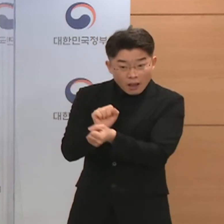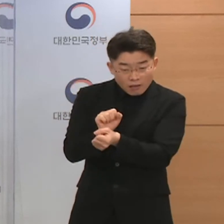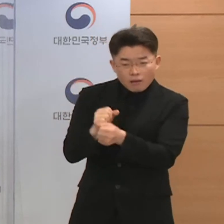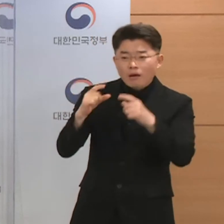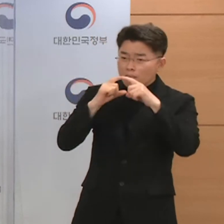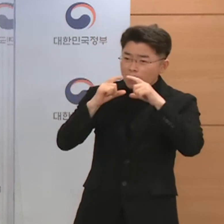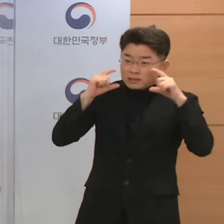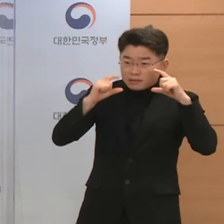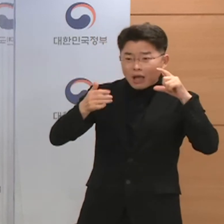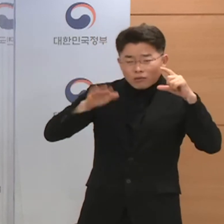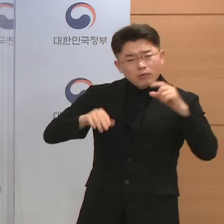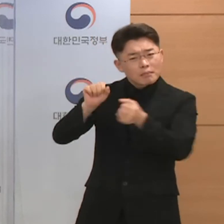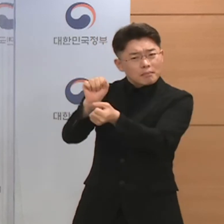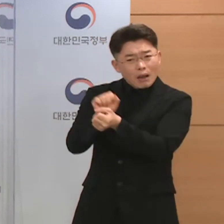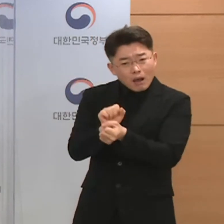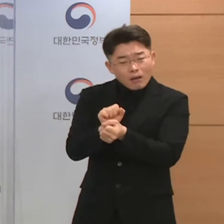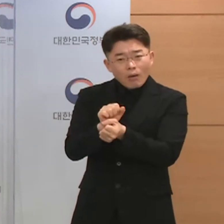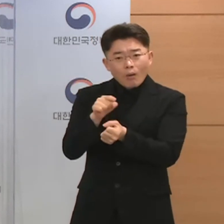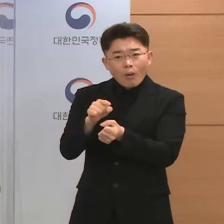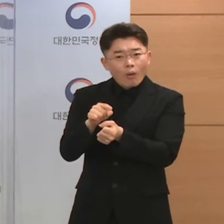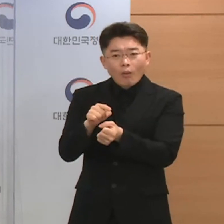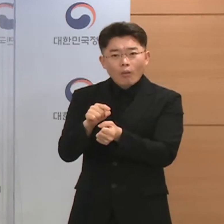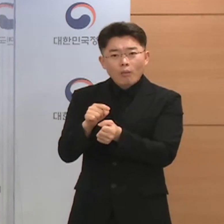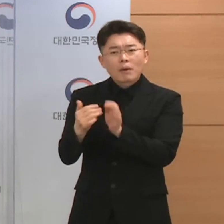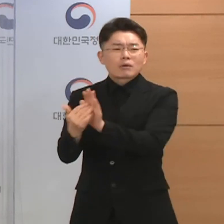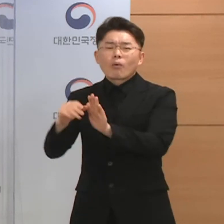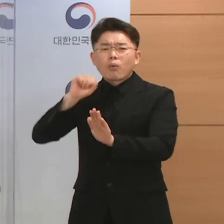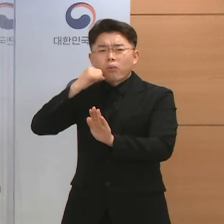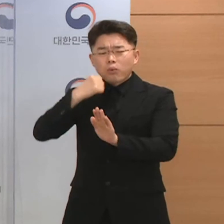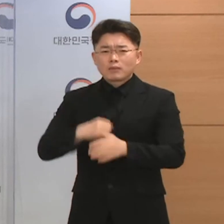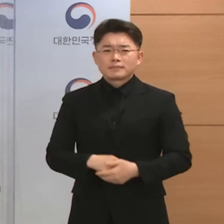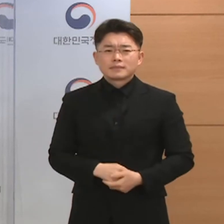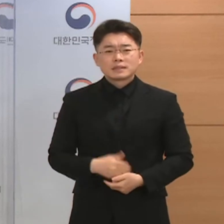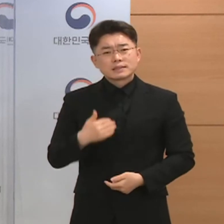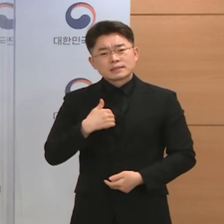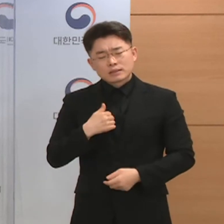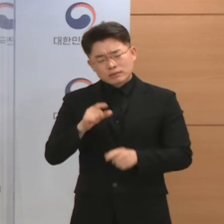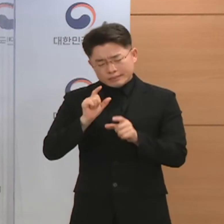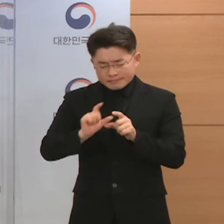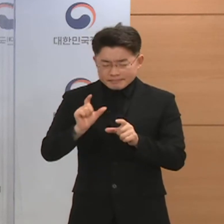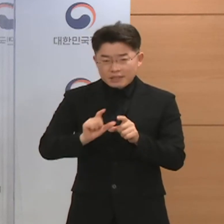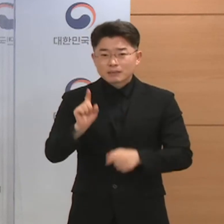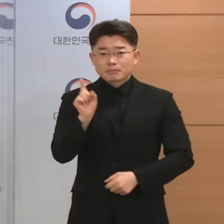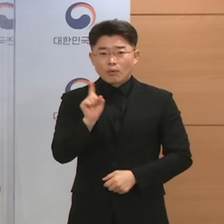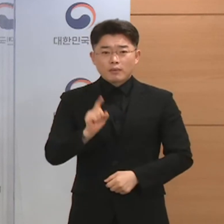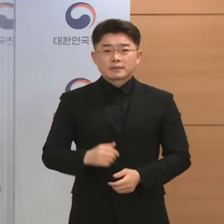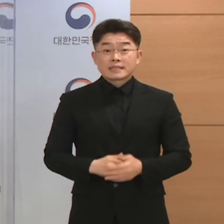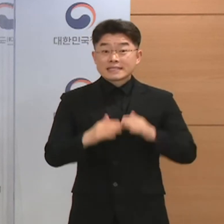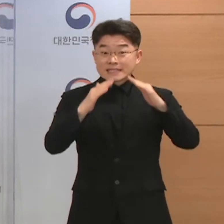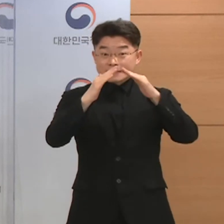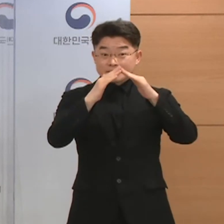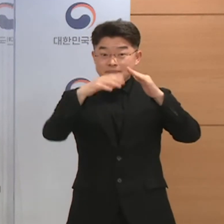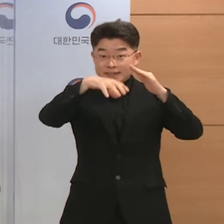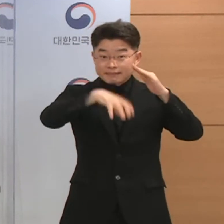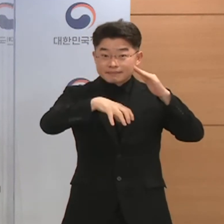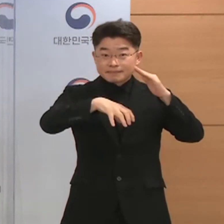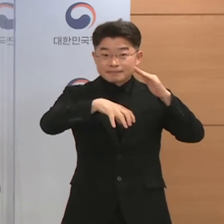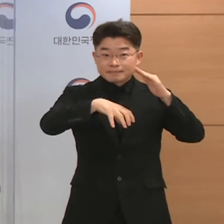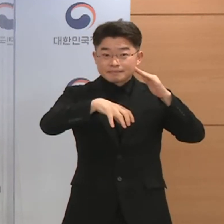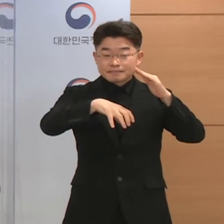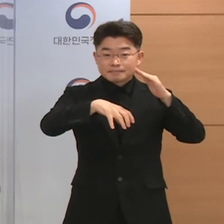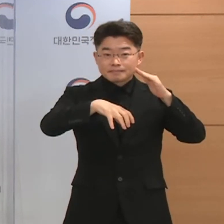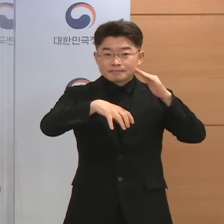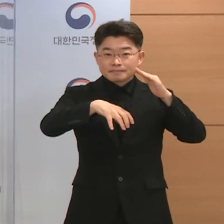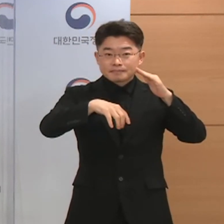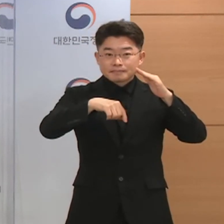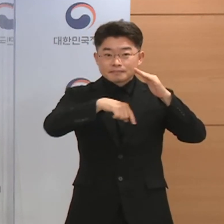제가 마스크를 강조하고 있지만 사실 저희 쪽에서도 계속 고민했던 부분들이 집 안 내에서